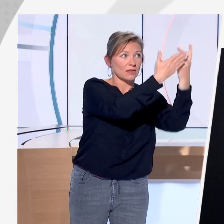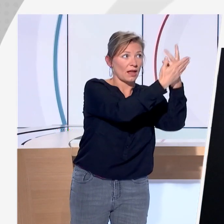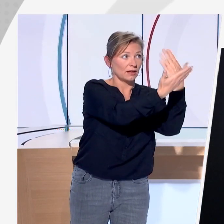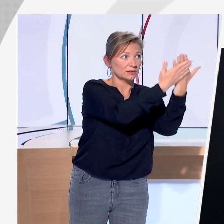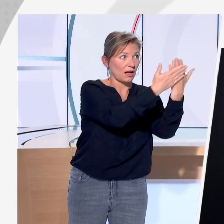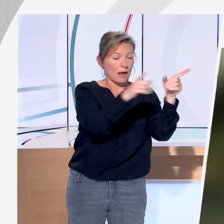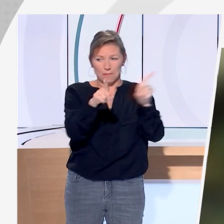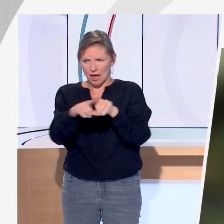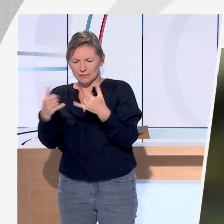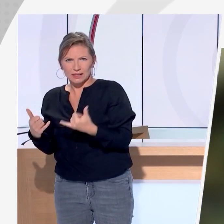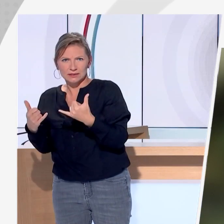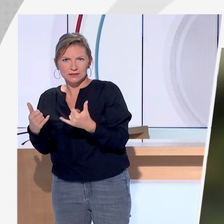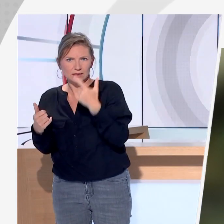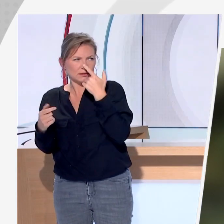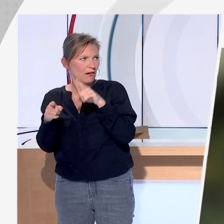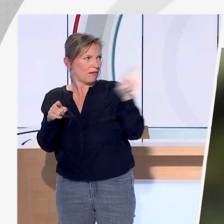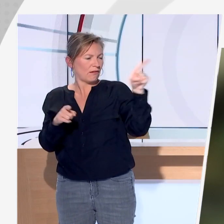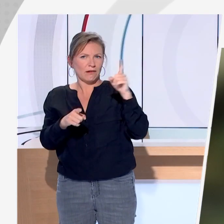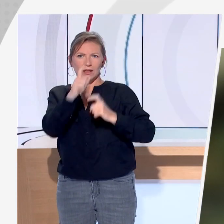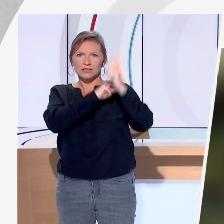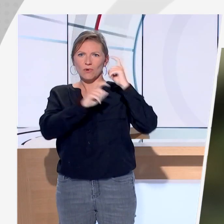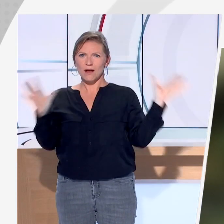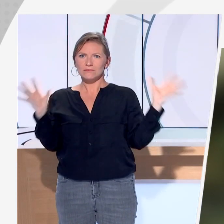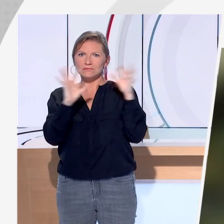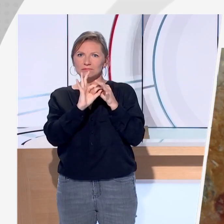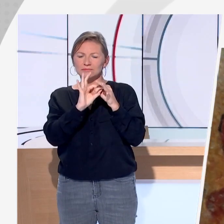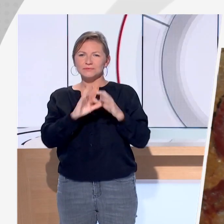d'un passé commun puisqu'on y découvre les mêmes thèmes que chez nous.